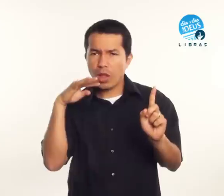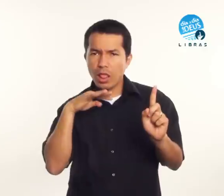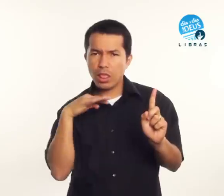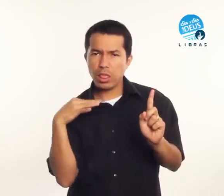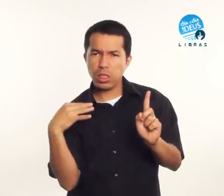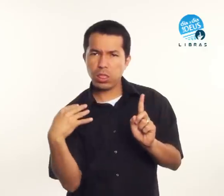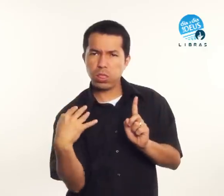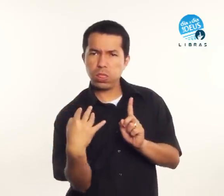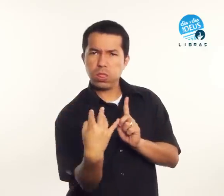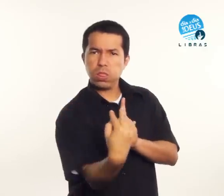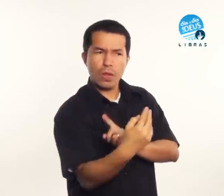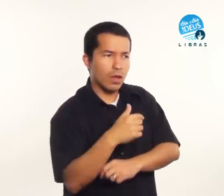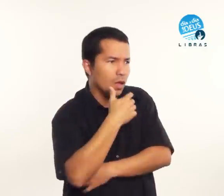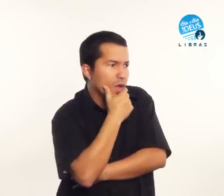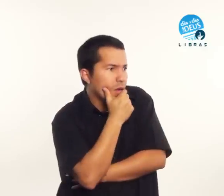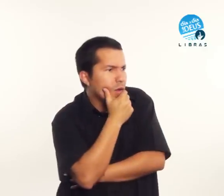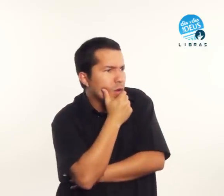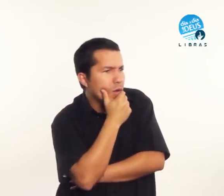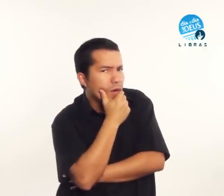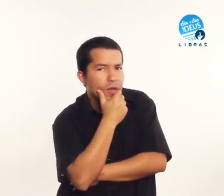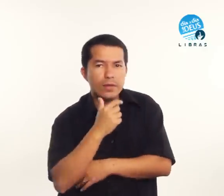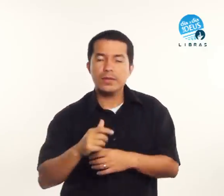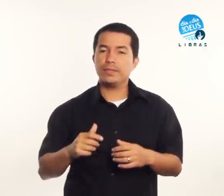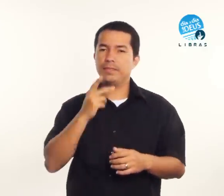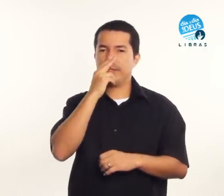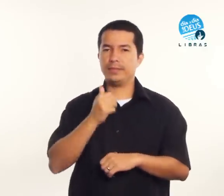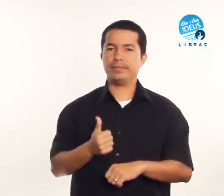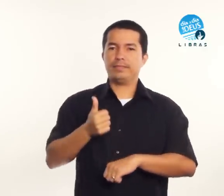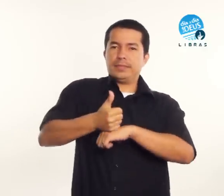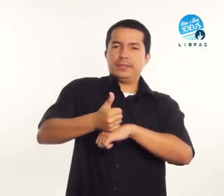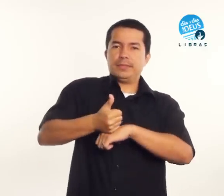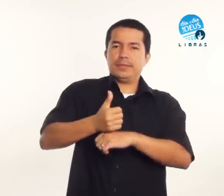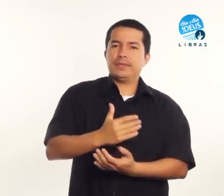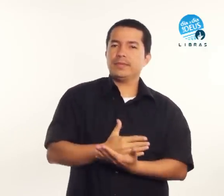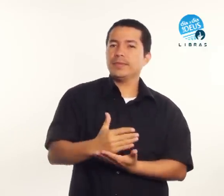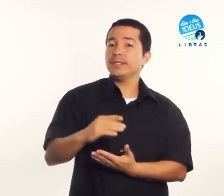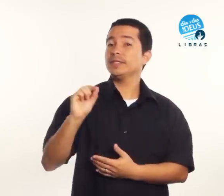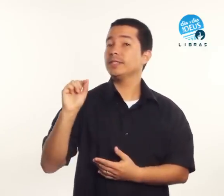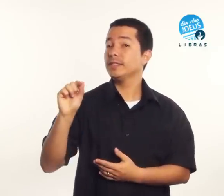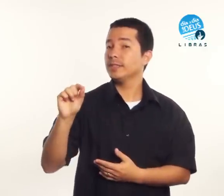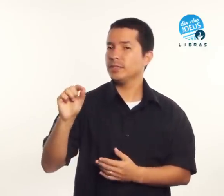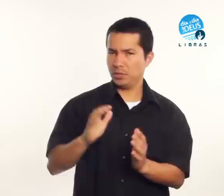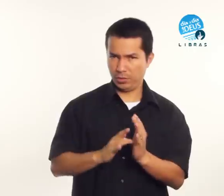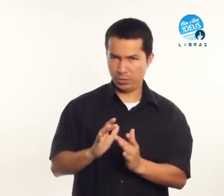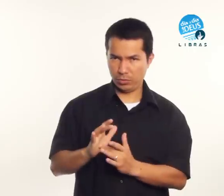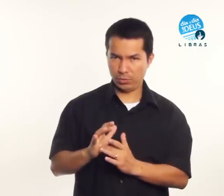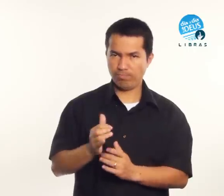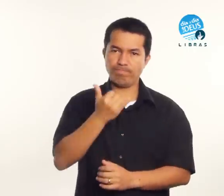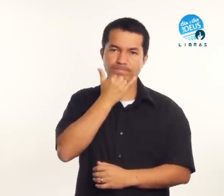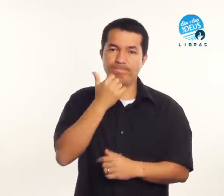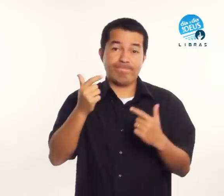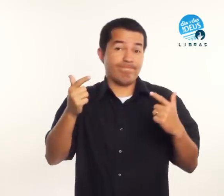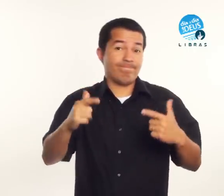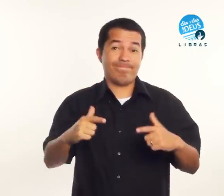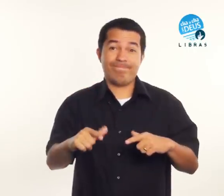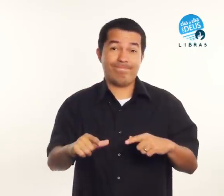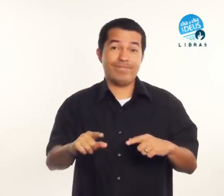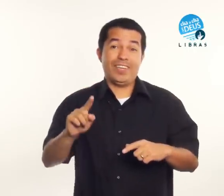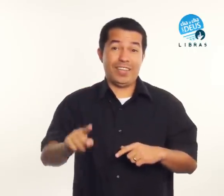personagem central não era mais Jesus, mas passava a ser Judas. Porque naquela cultura